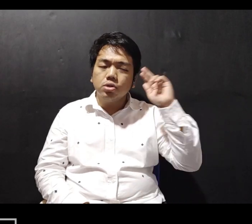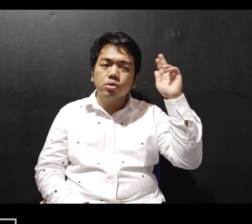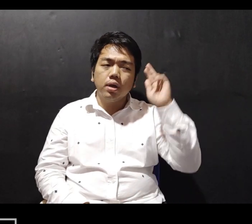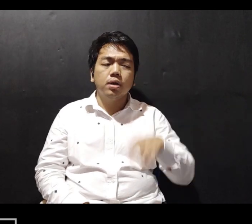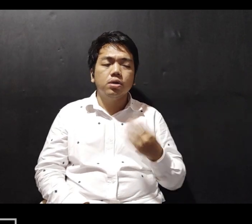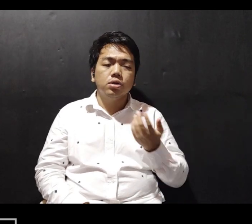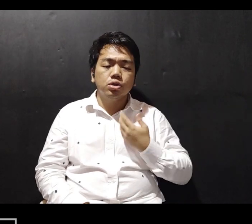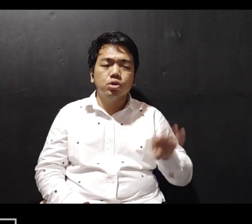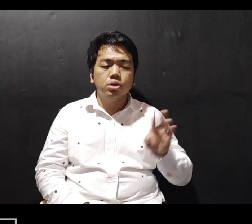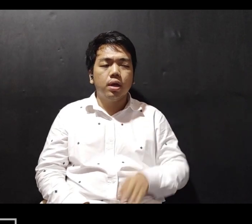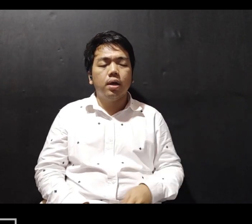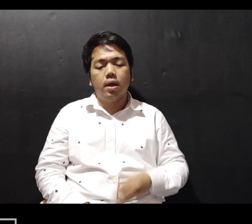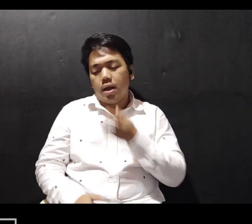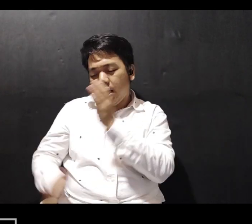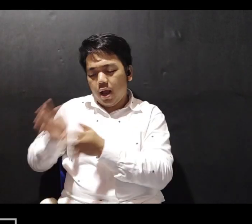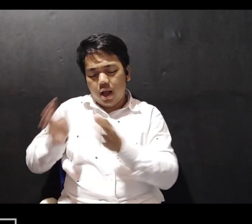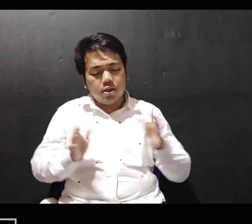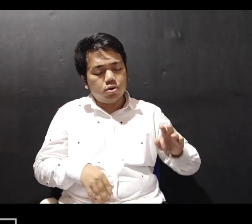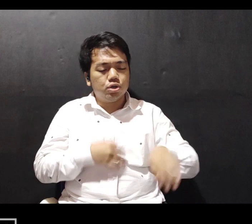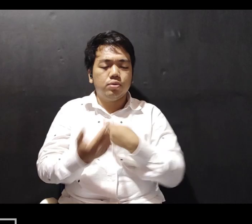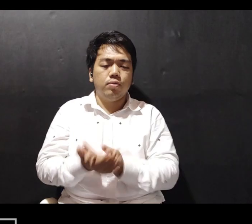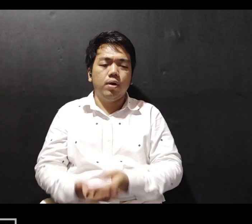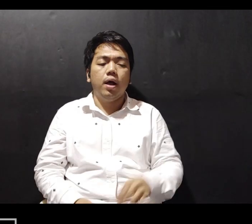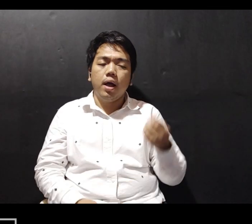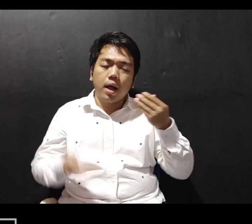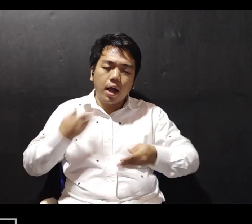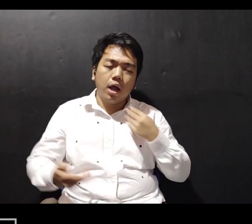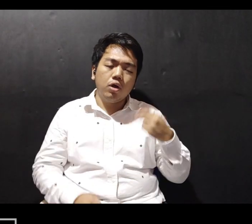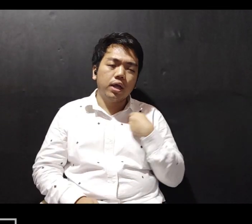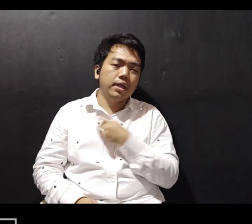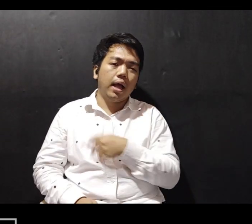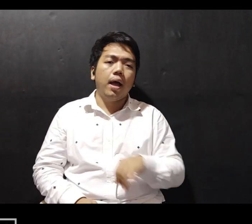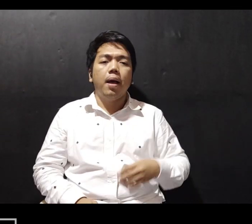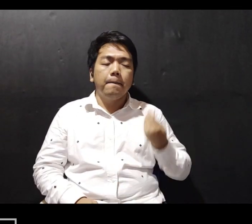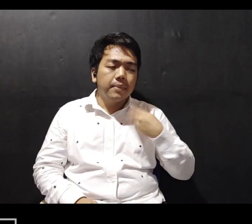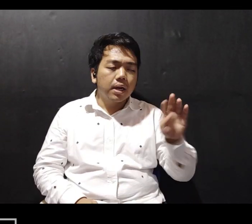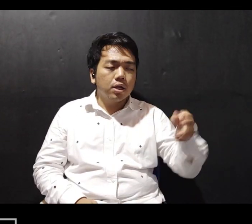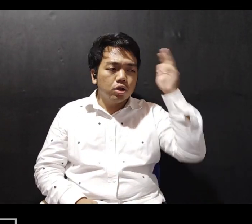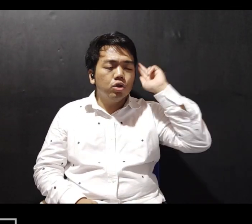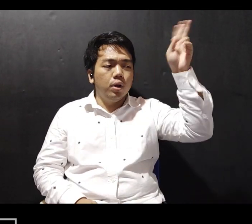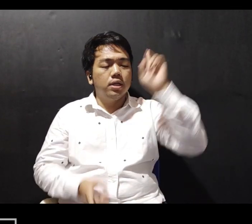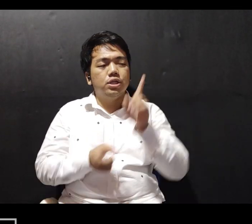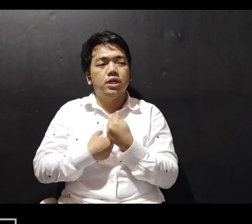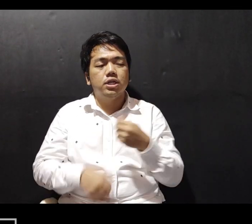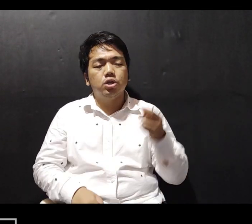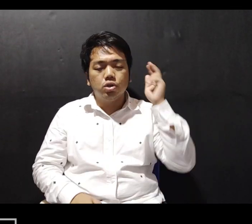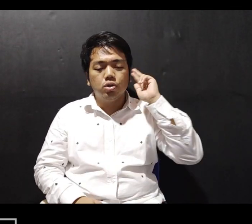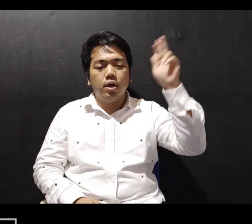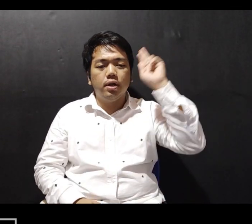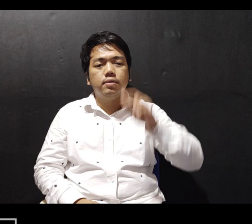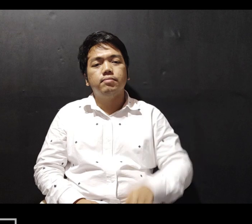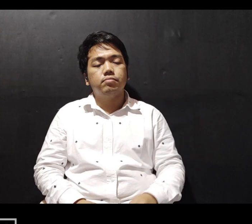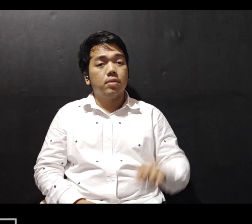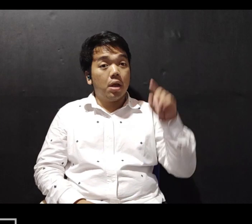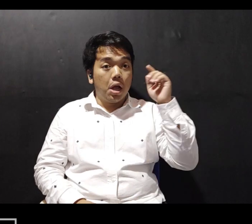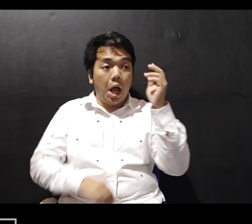Tuhan jadi Tuhan. Dan oleh karena itu, hari itu untuk pertama kali dalam sejarah, gereja Tuhan berdiri di atas muka